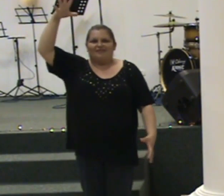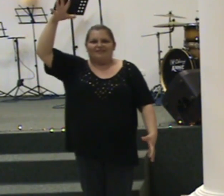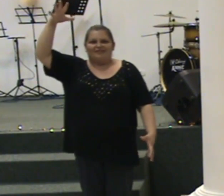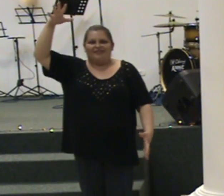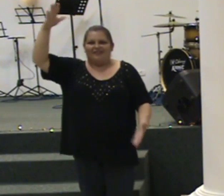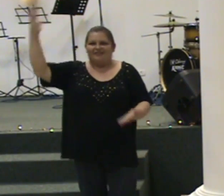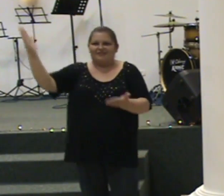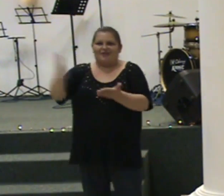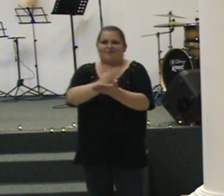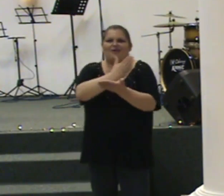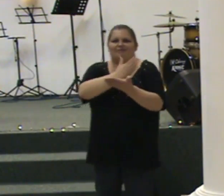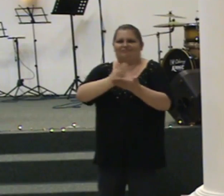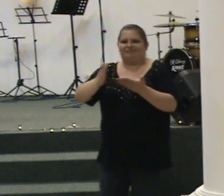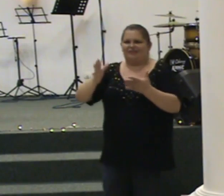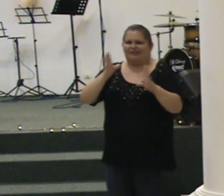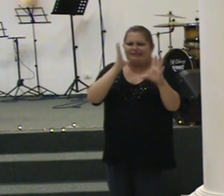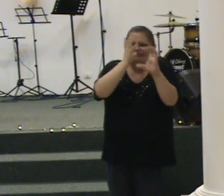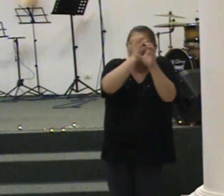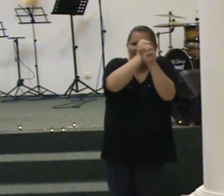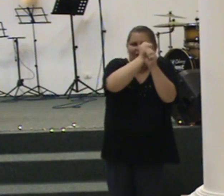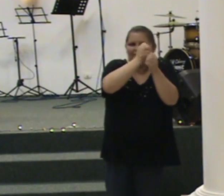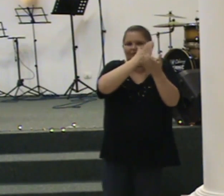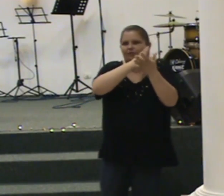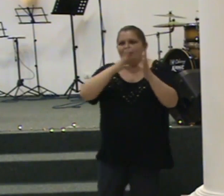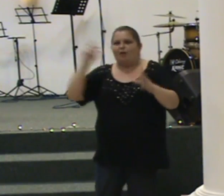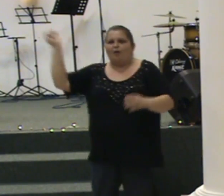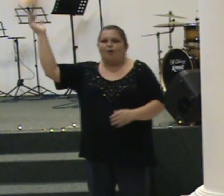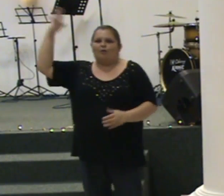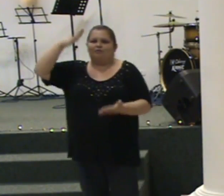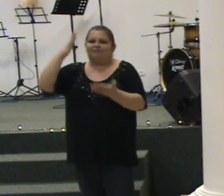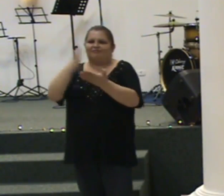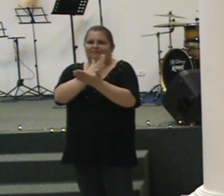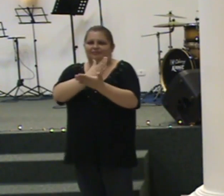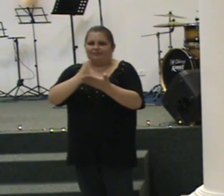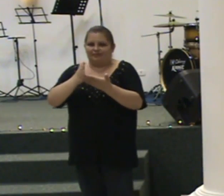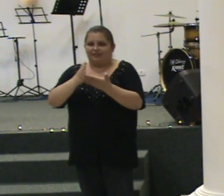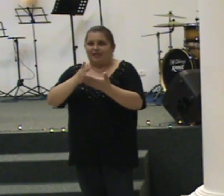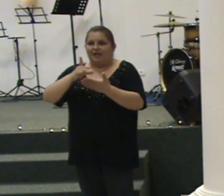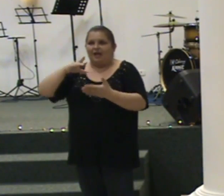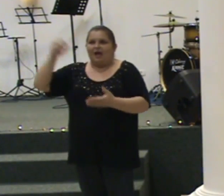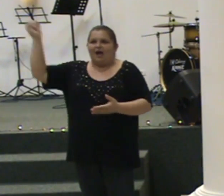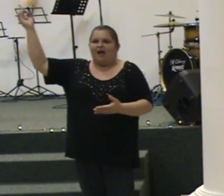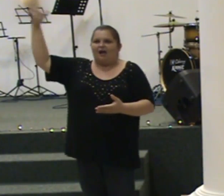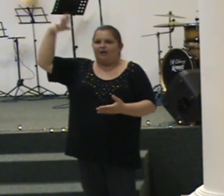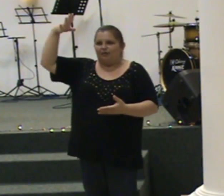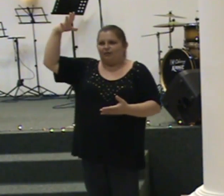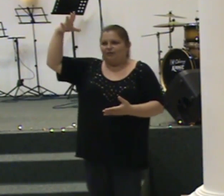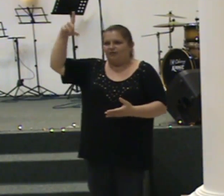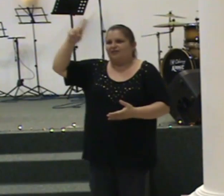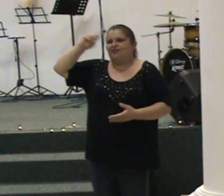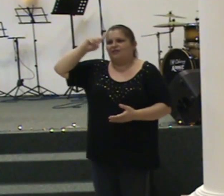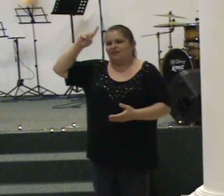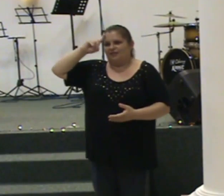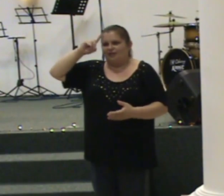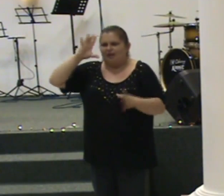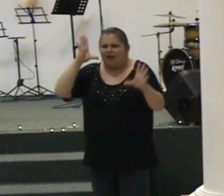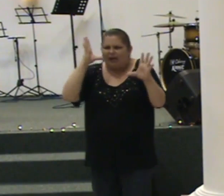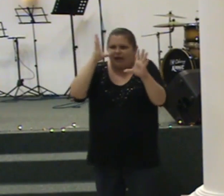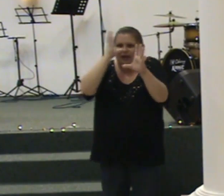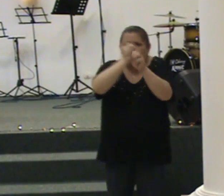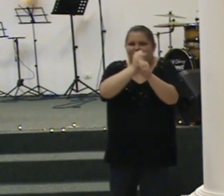fez separação delas, da luz das trevas. Deus chamou a luz de dia e as trevas de noite, e foram-se tarde e